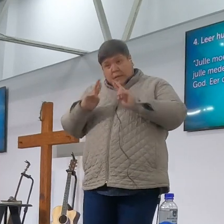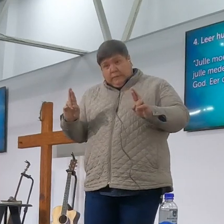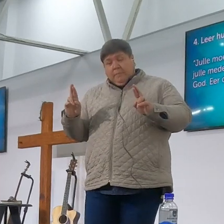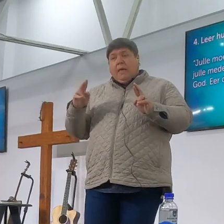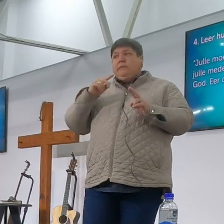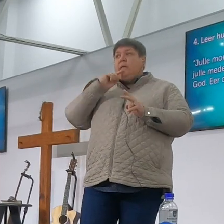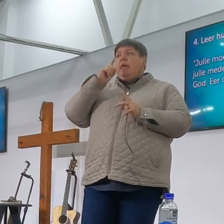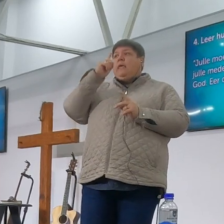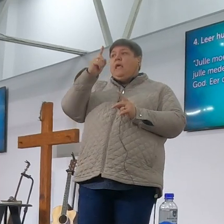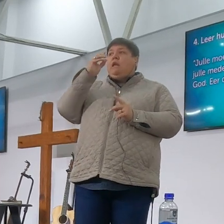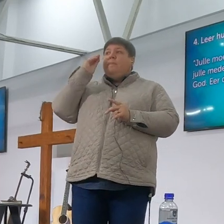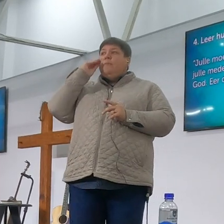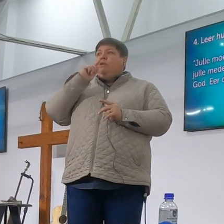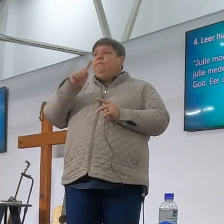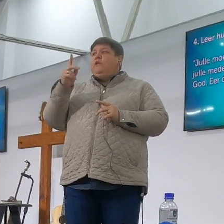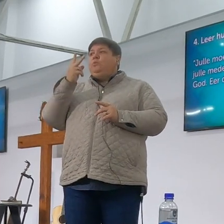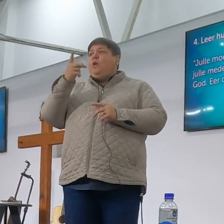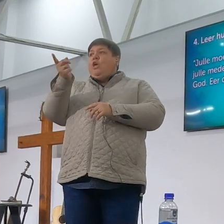17 staan daar,